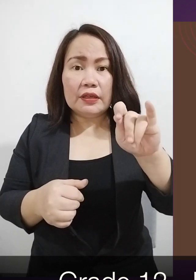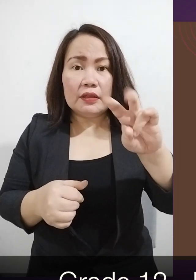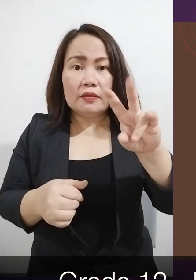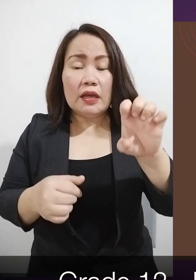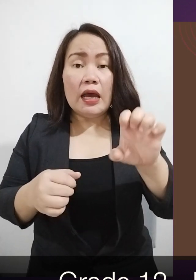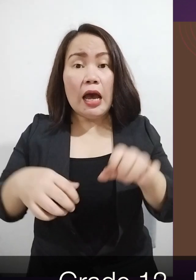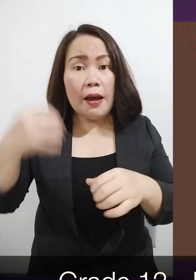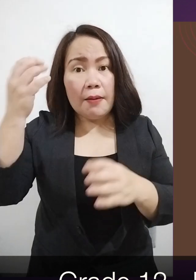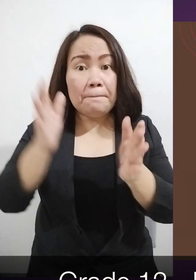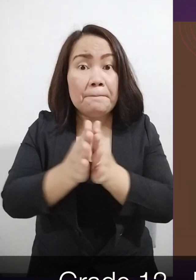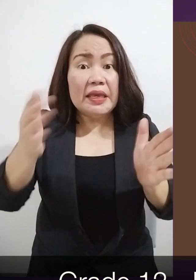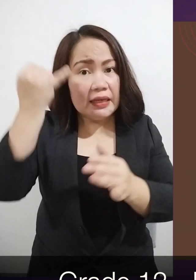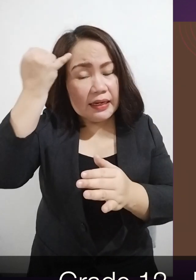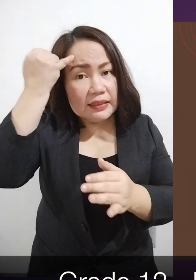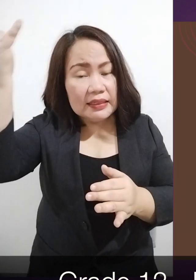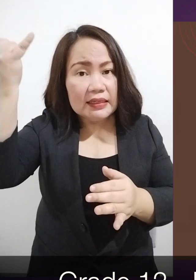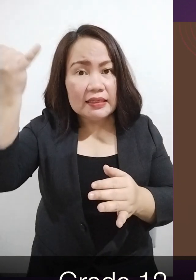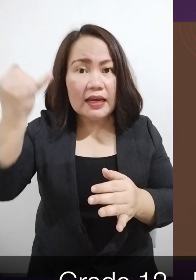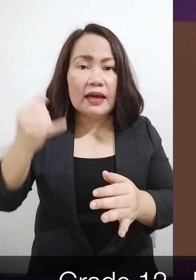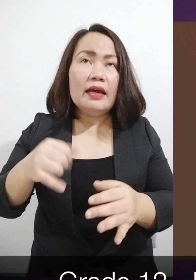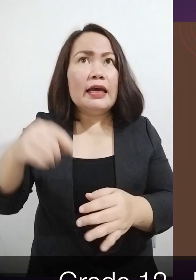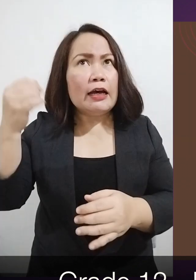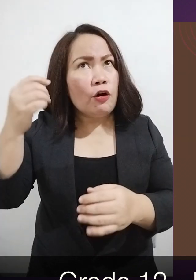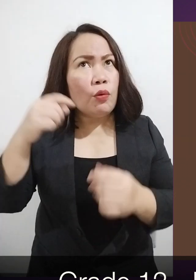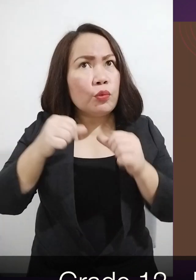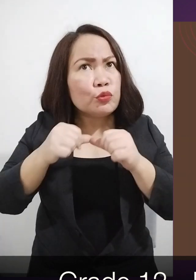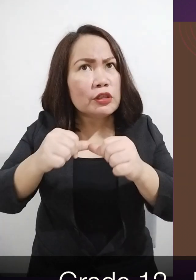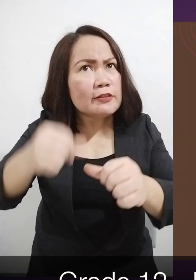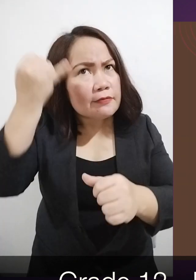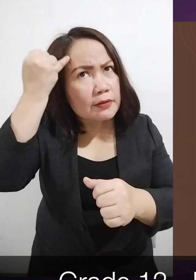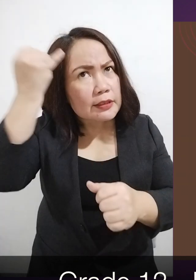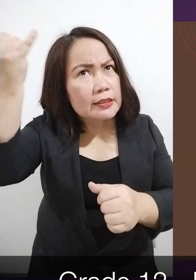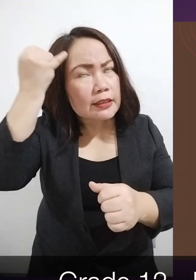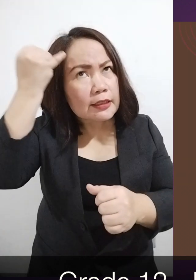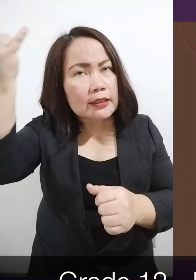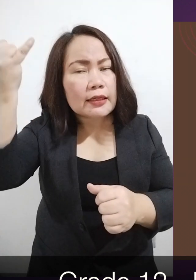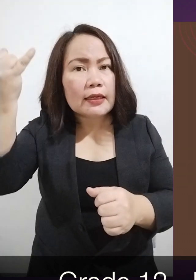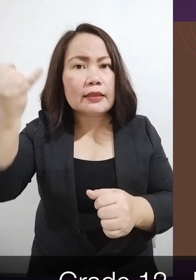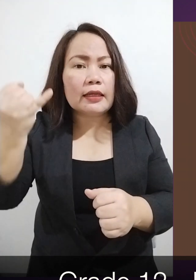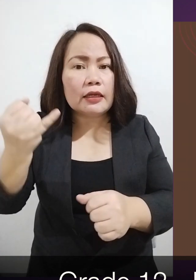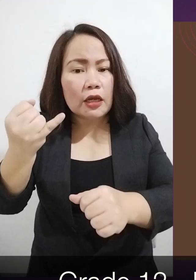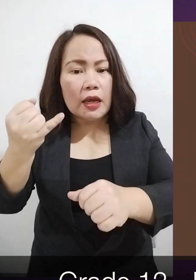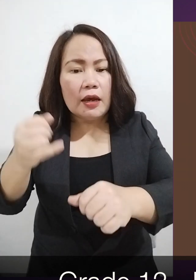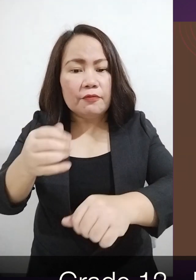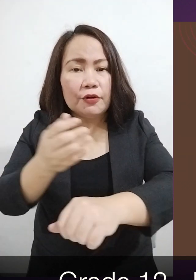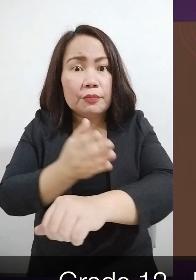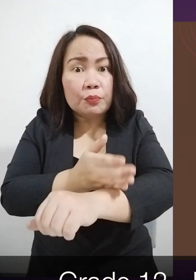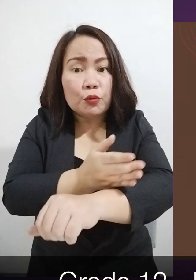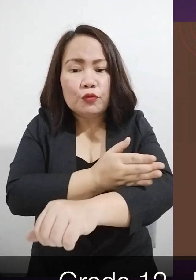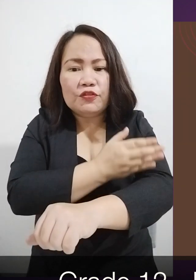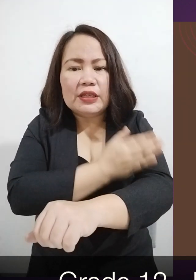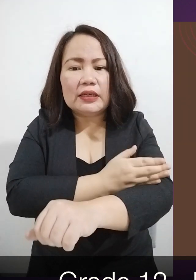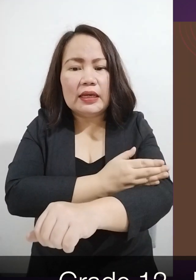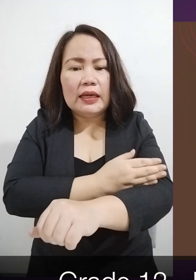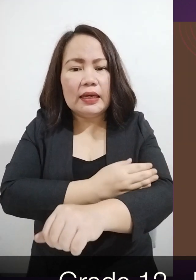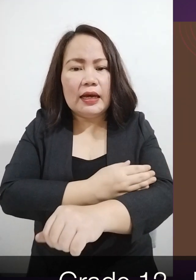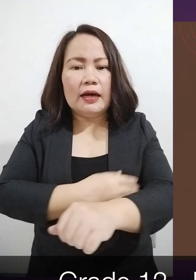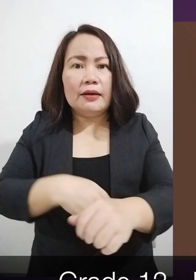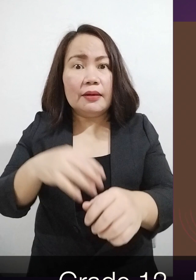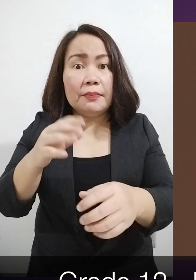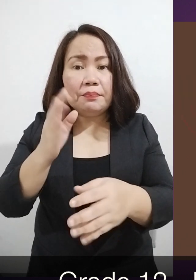at hindi sila tumitigil sa pagpapabuti at pag-iisip ng mga bagong kapaki-pakinabang na ideya para sa kanilang negosyo.